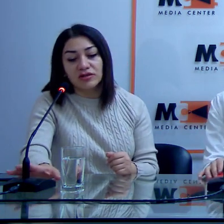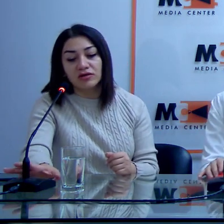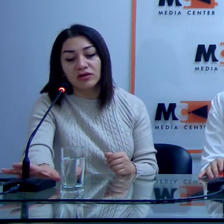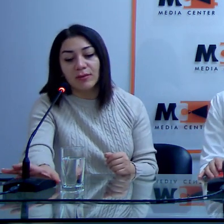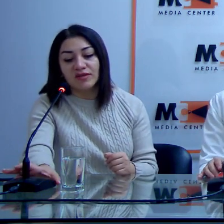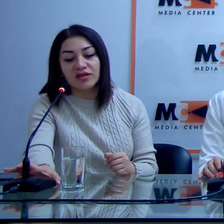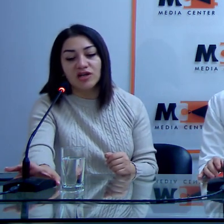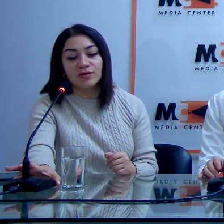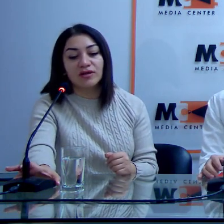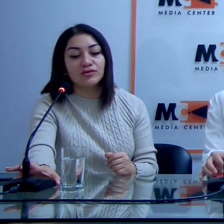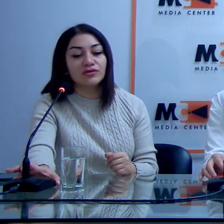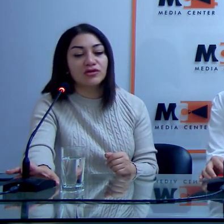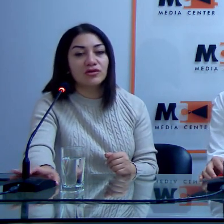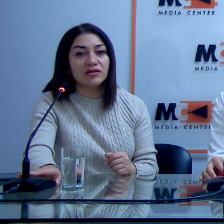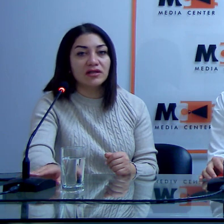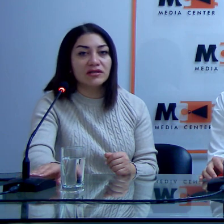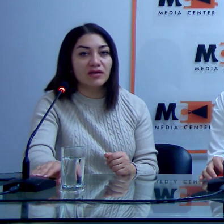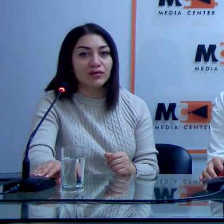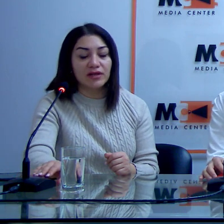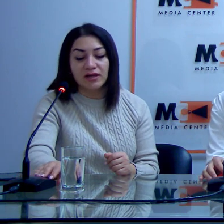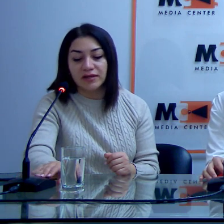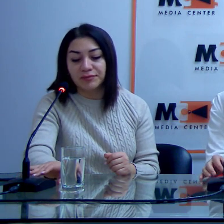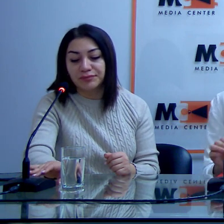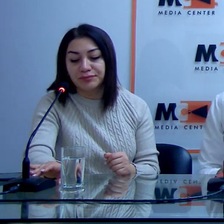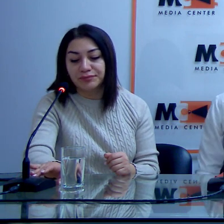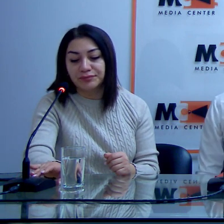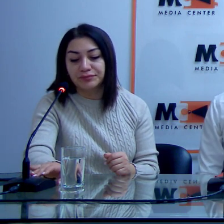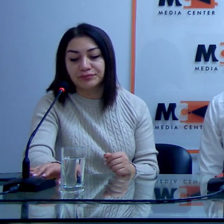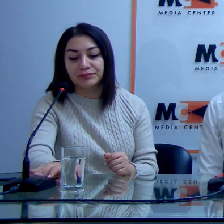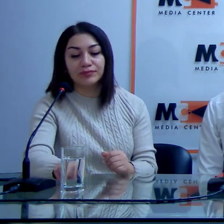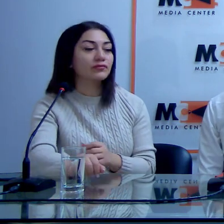Ինչը սերտորեն կապված է հաշմանդամություն ունեցող անձանց իրավունքների հետ։